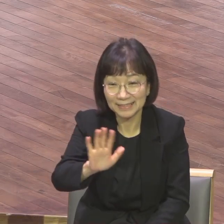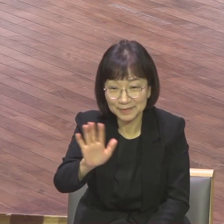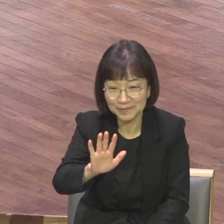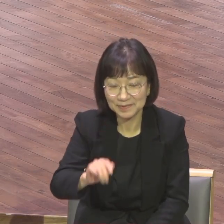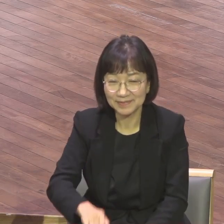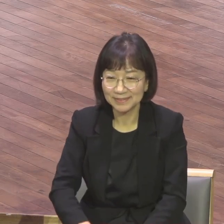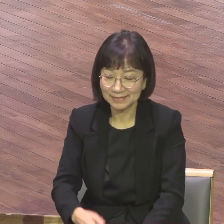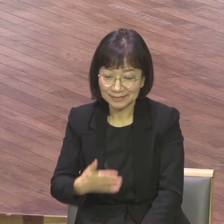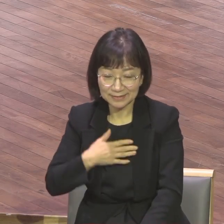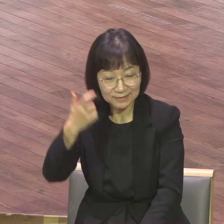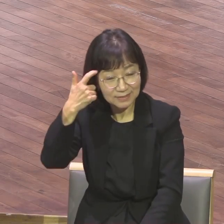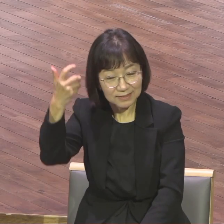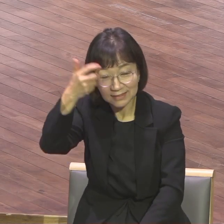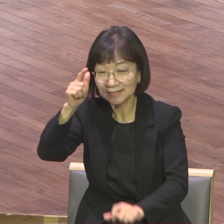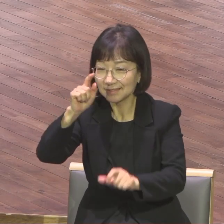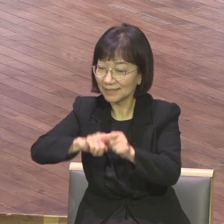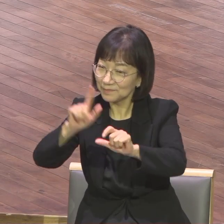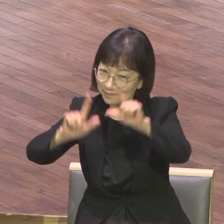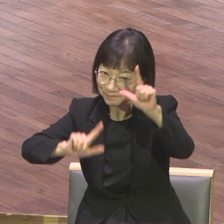내 영적 상태.